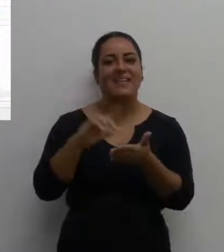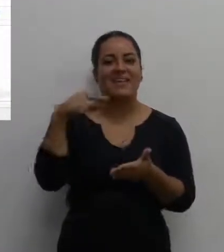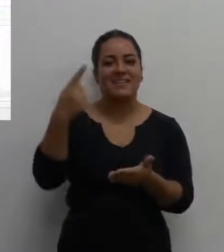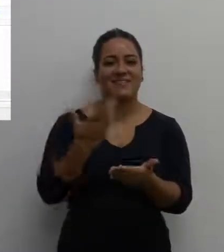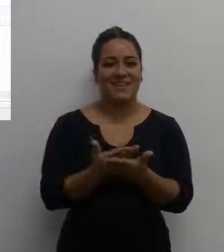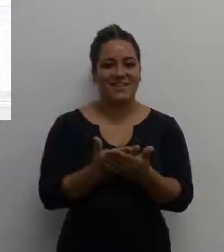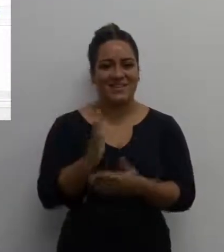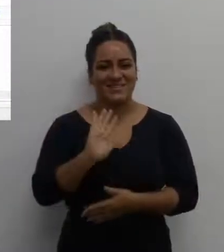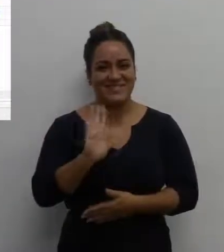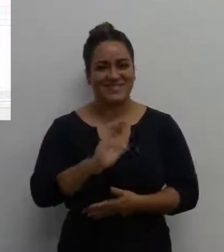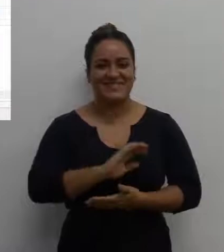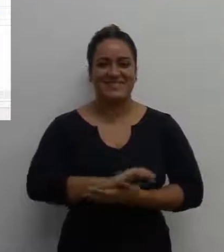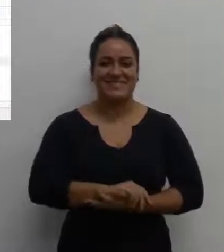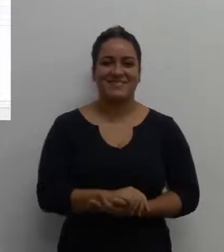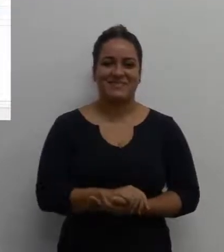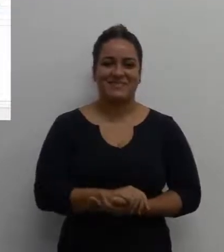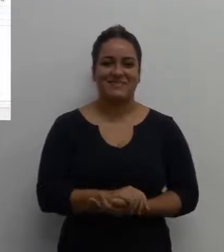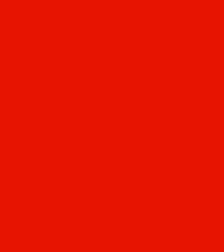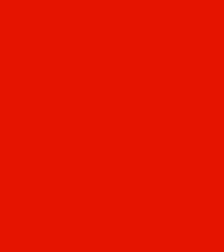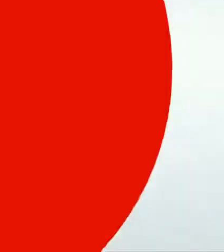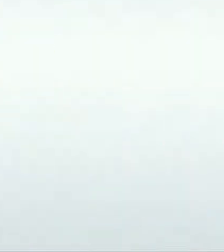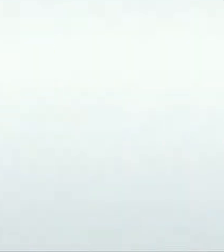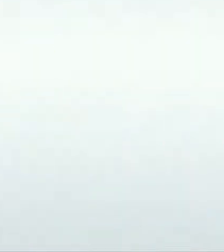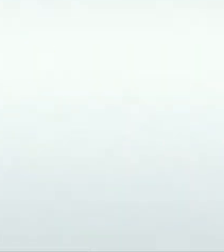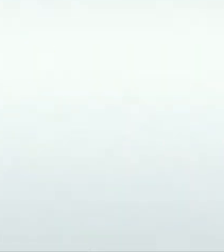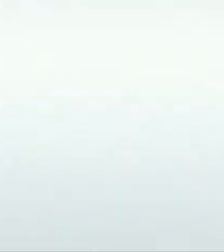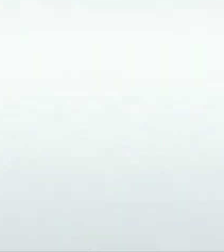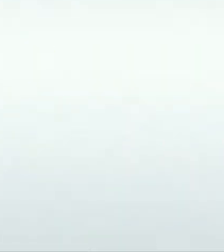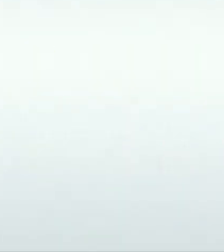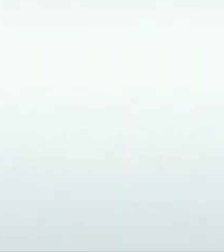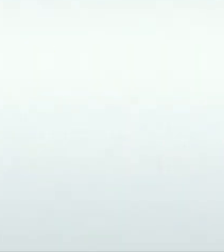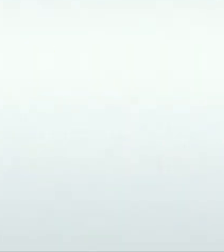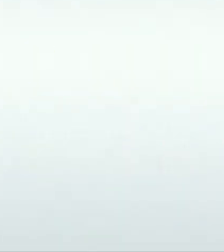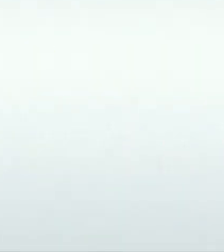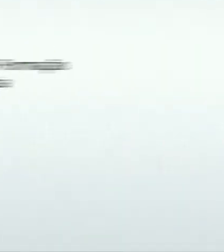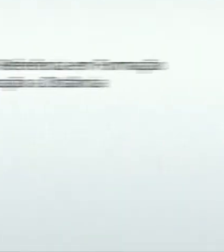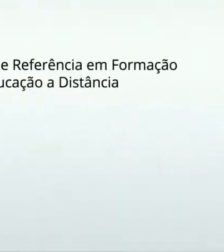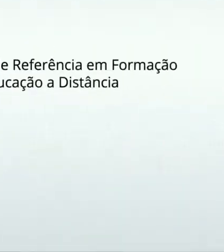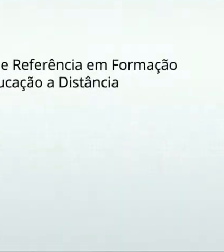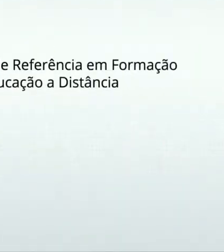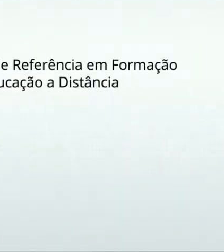Então é isso, gente. Muito obrigado e até a próxima aula.